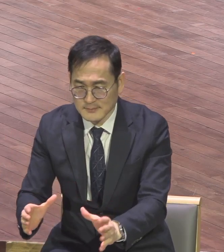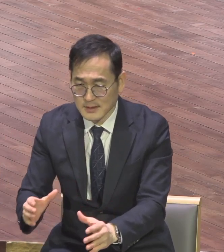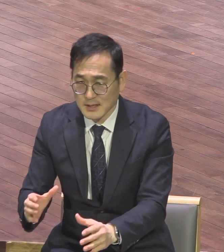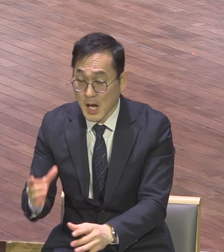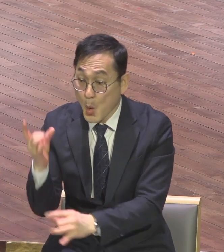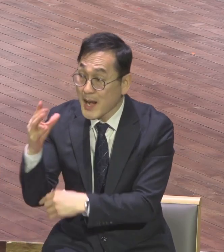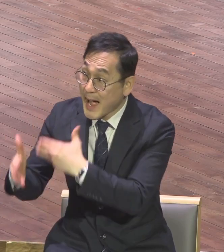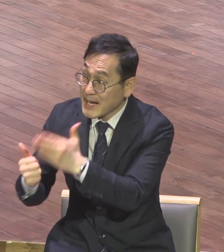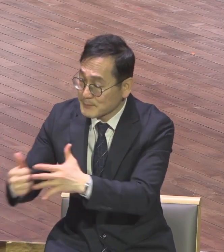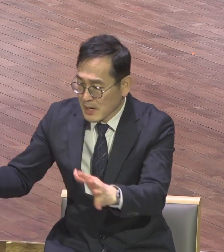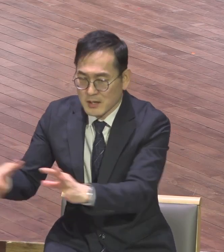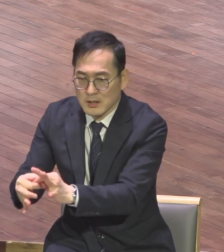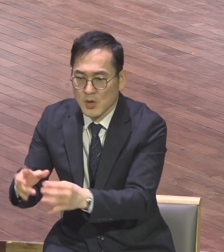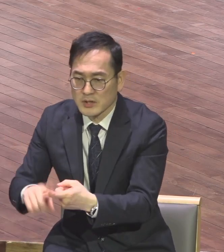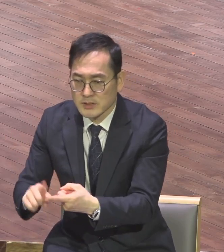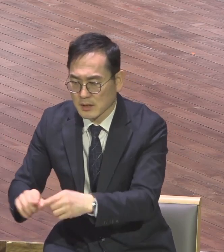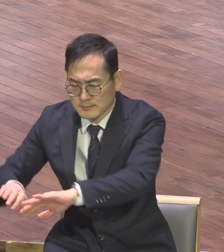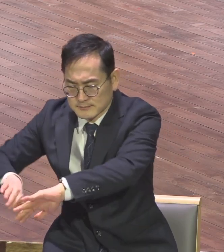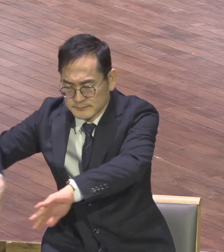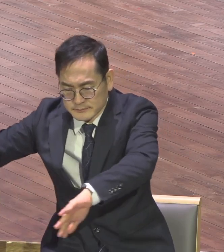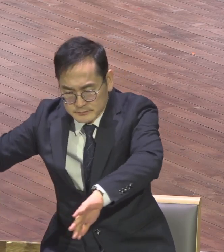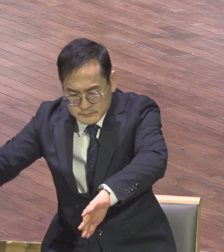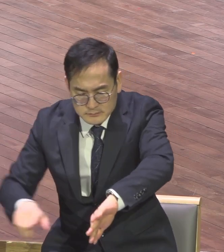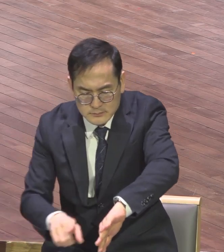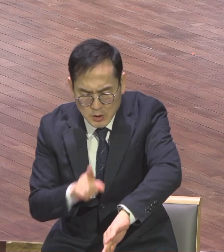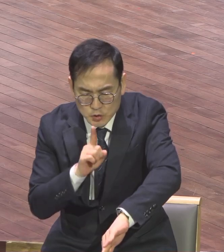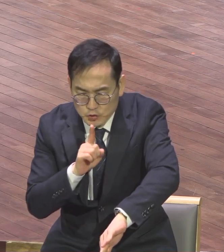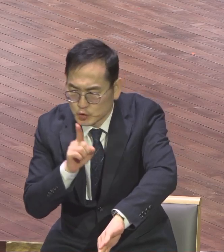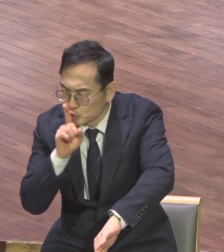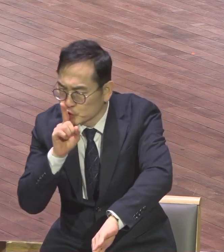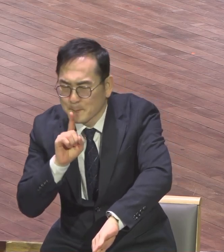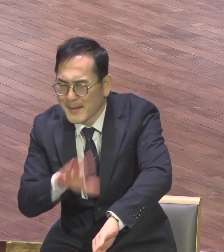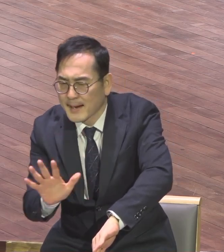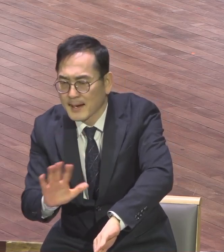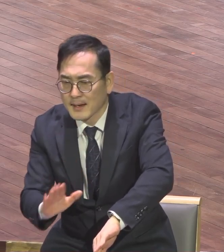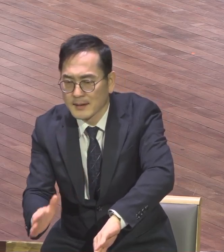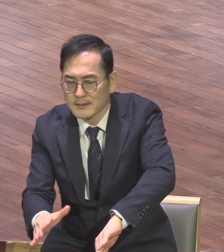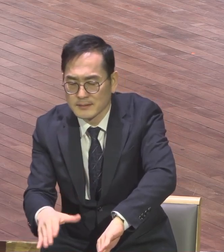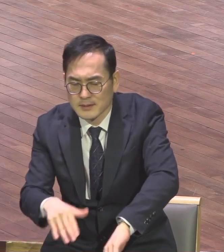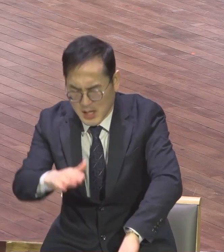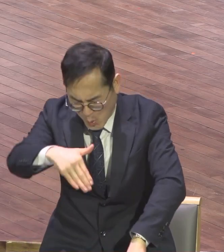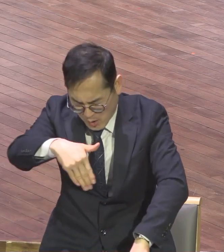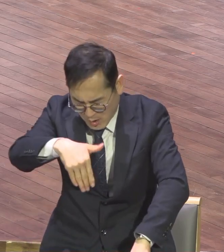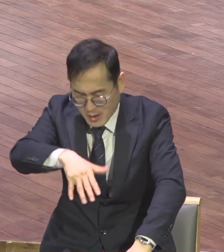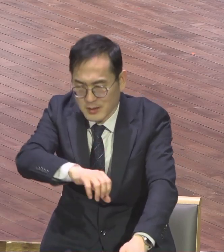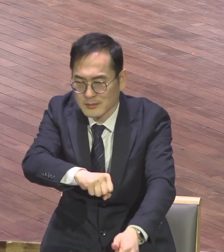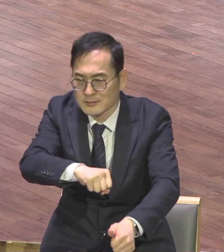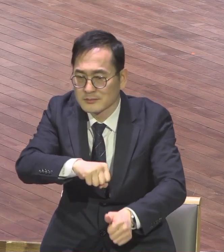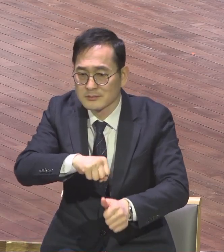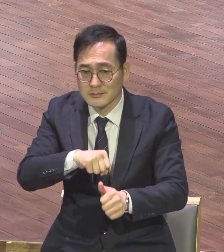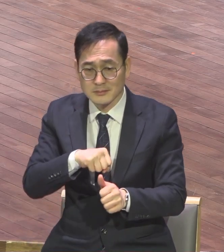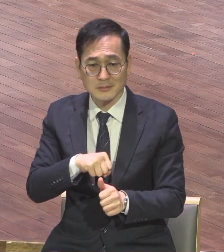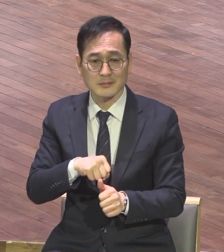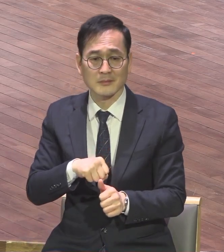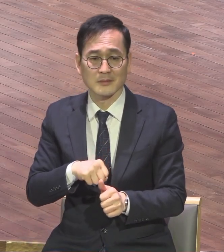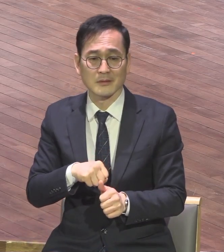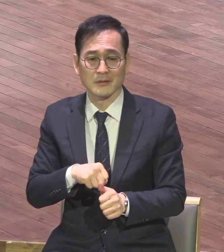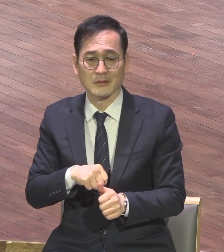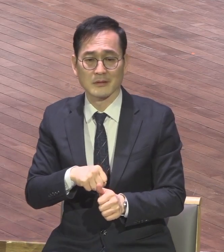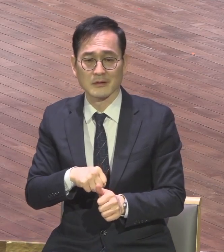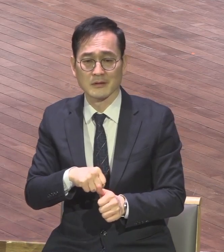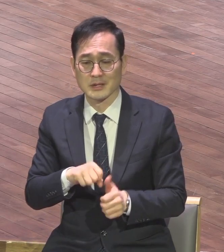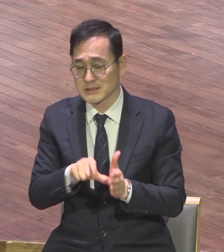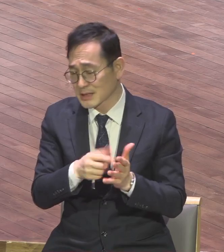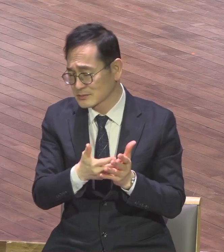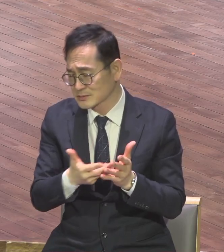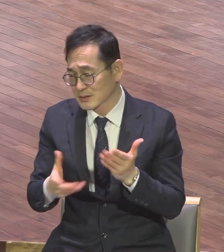하죠. 모른다고 해서 괜찮은 건 아닙니다. 하나님과 함께하는 존재가 하나님을 떠나 계시니 시간이 지날수록 더